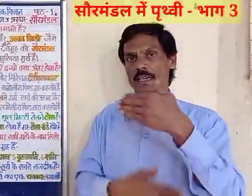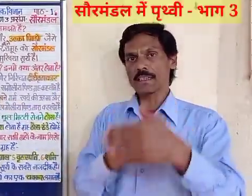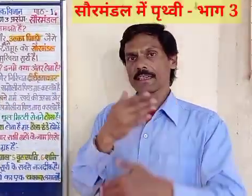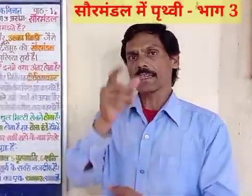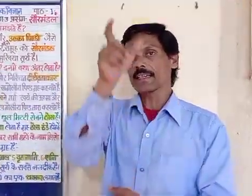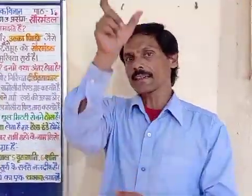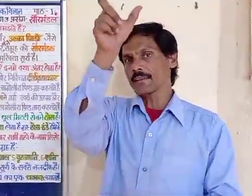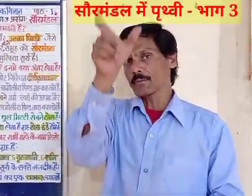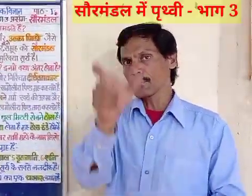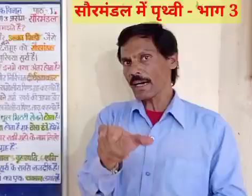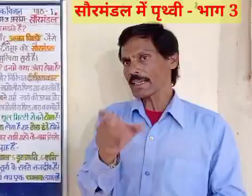करने वाले